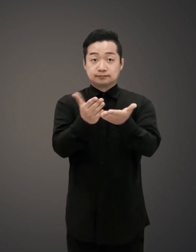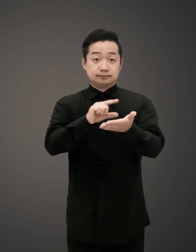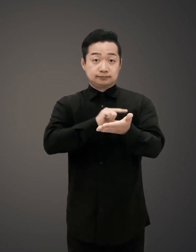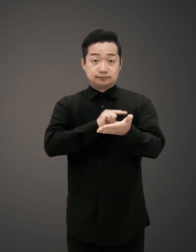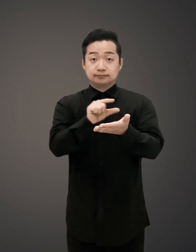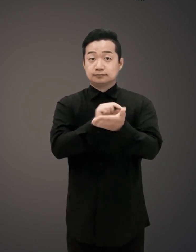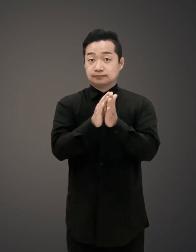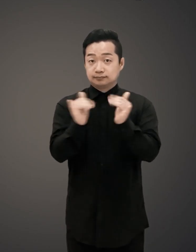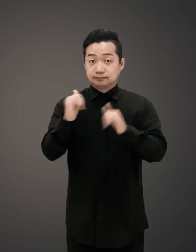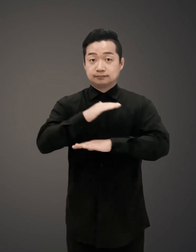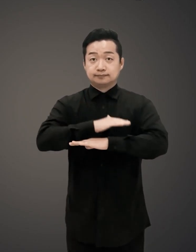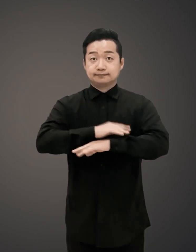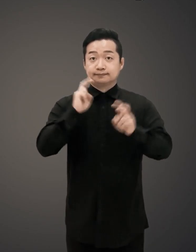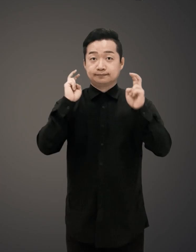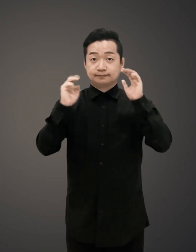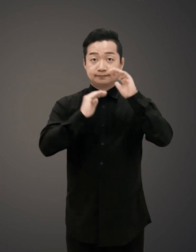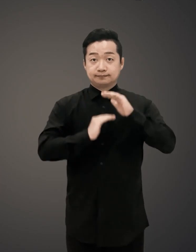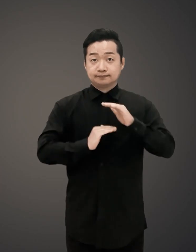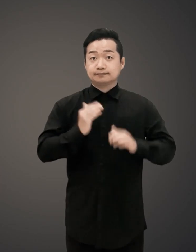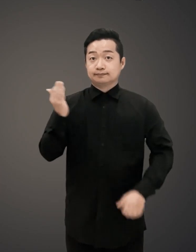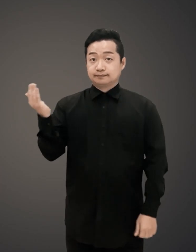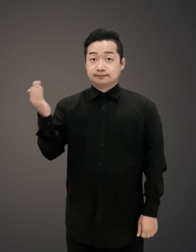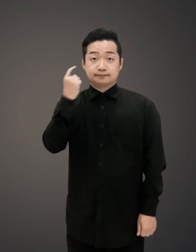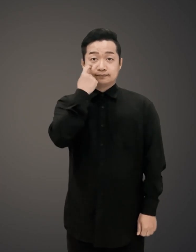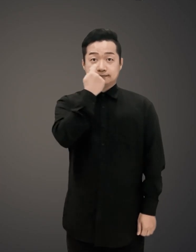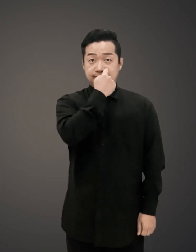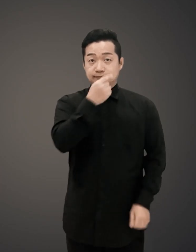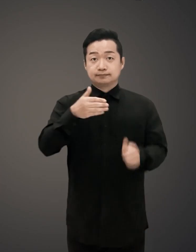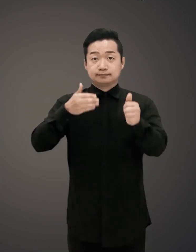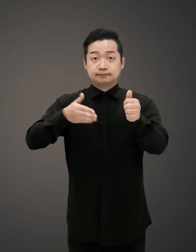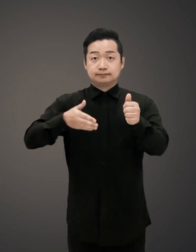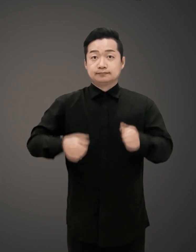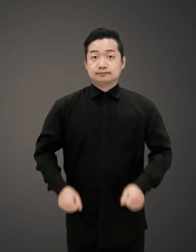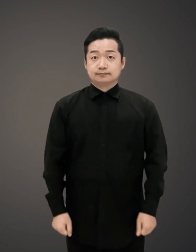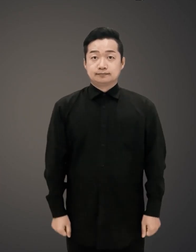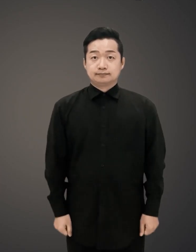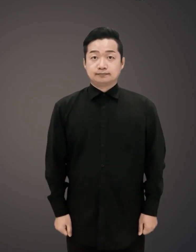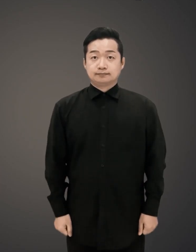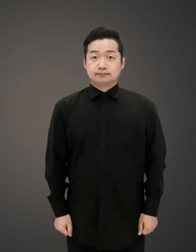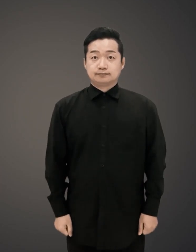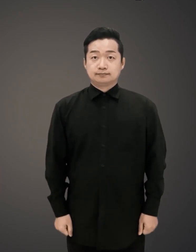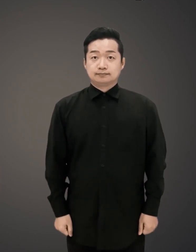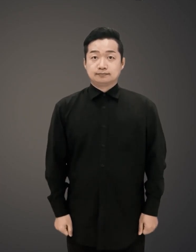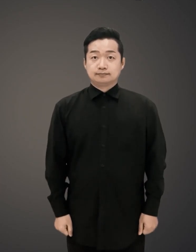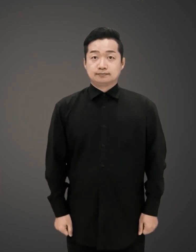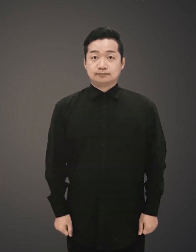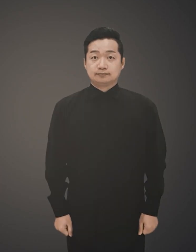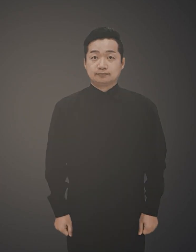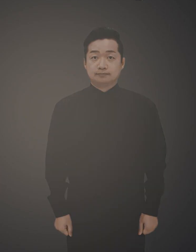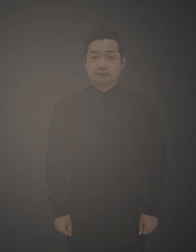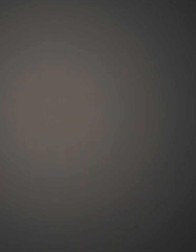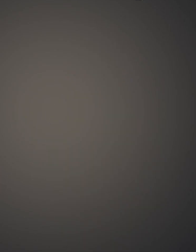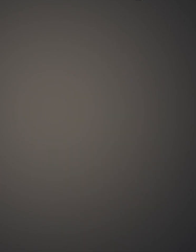도서명 앵무새 죽이기. 저자 하퍼리. 출판사 열린책들.